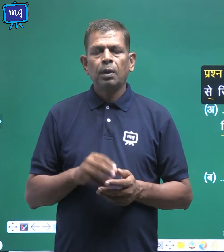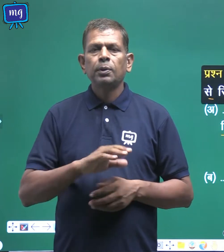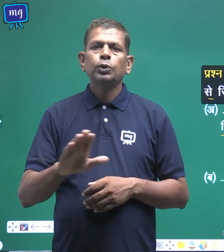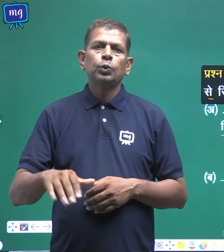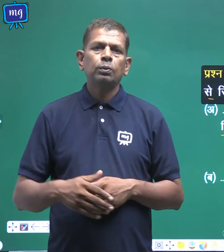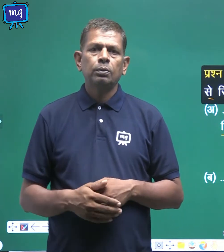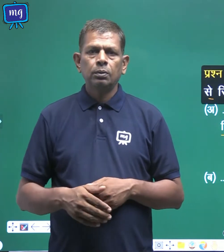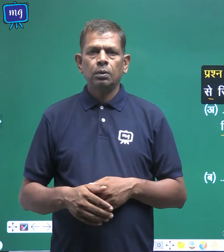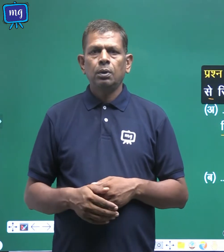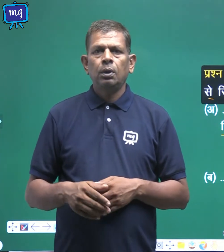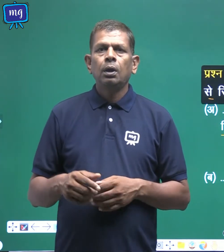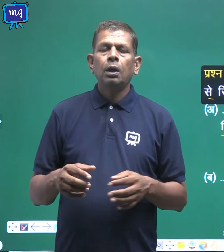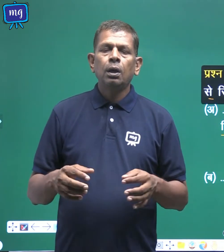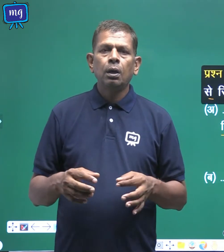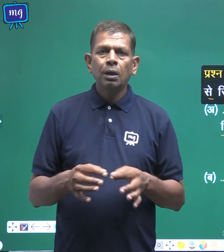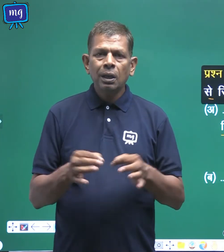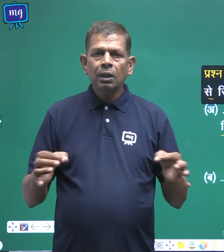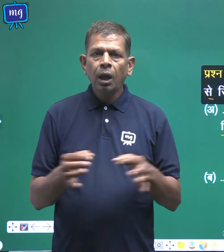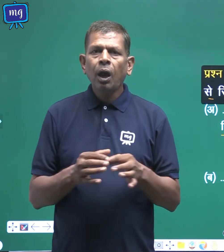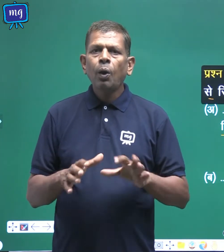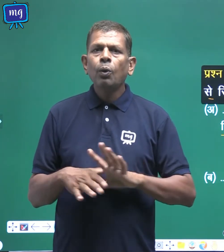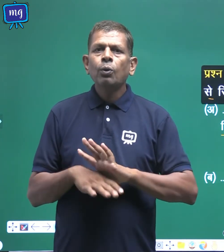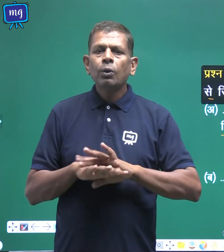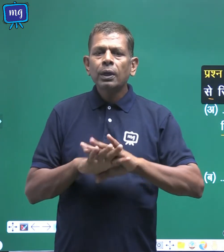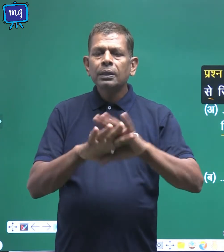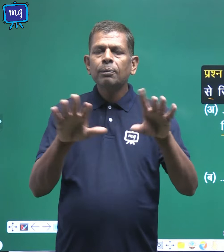बच्चों, रेशम तो हमें कीट से प्राप्त होता है